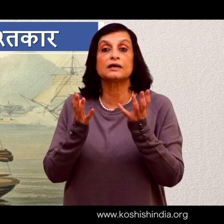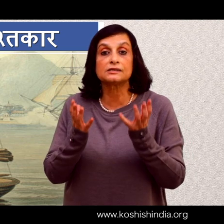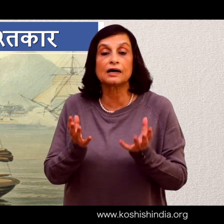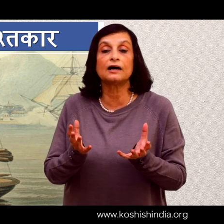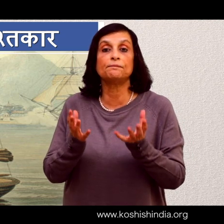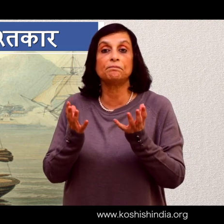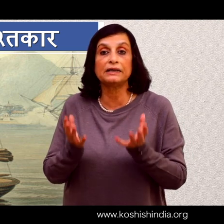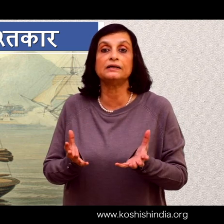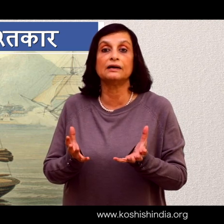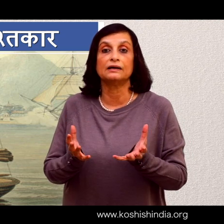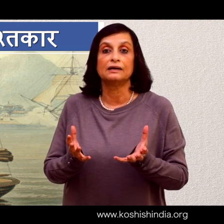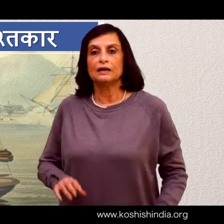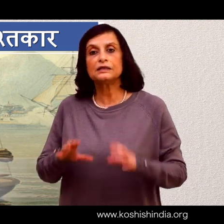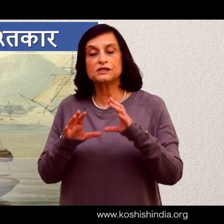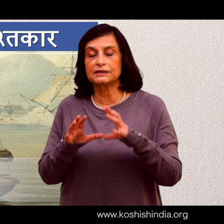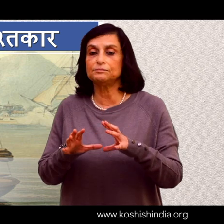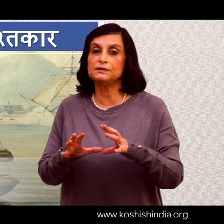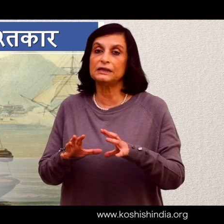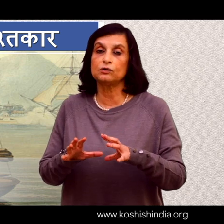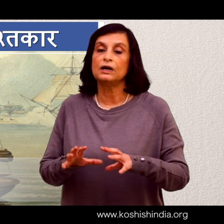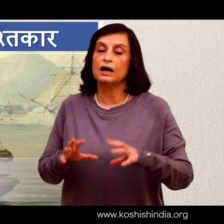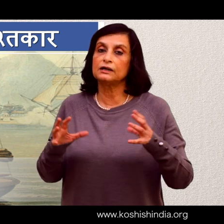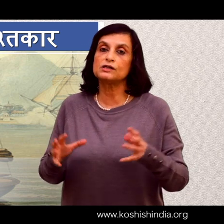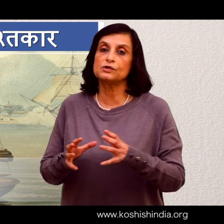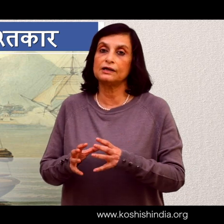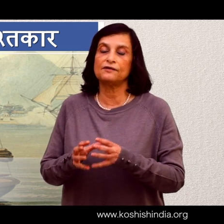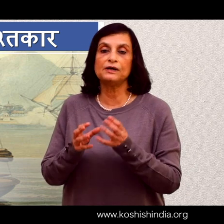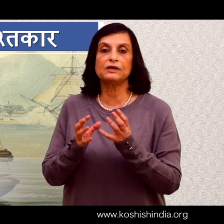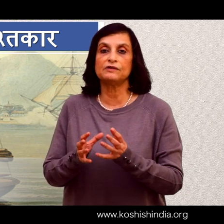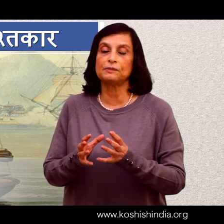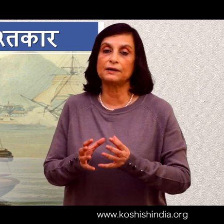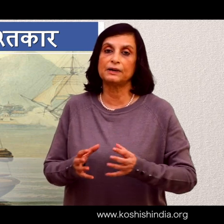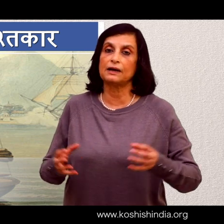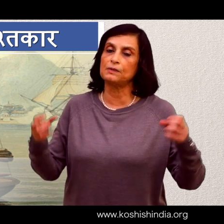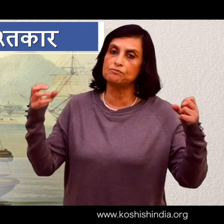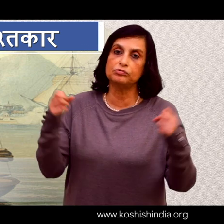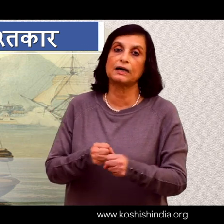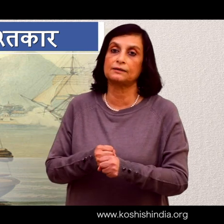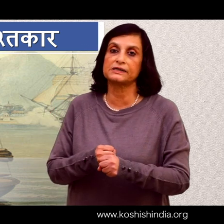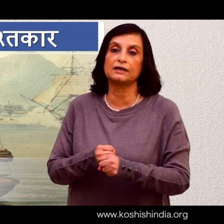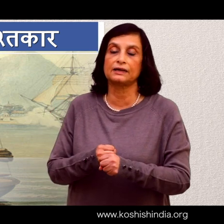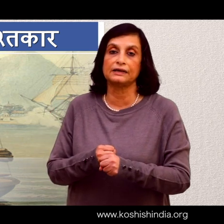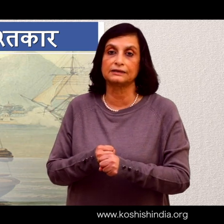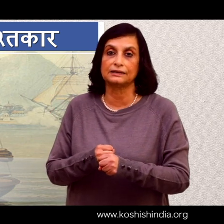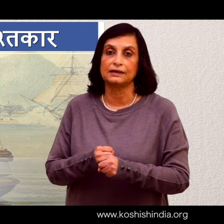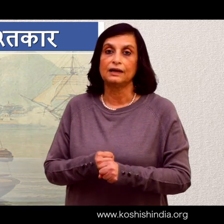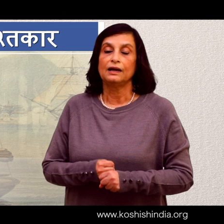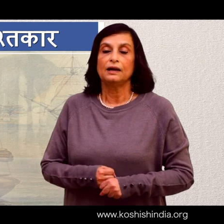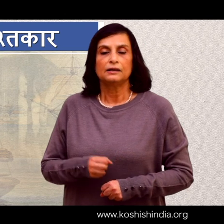लोगगएथे?5,000संदूक। इसशताब्दीतक,अंग्रेजोंने अफीमकेव्यापारपरपूरीतरहसेनियंत्रणकर